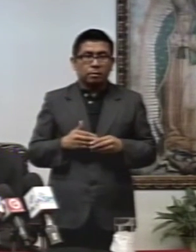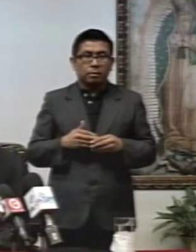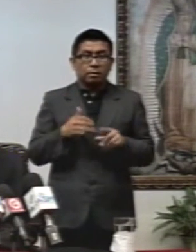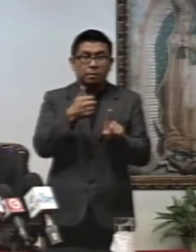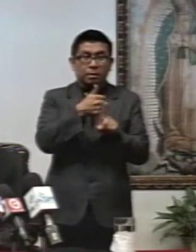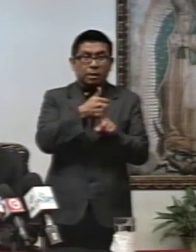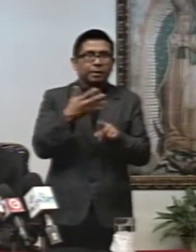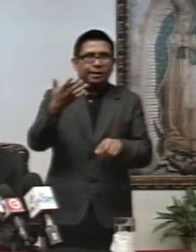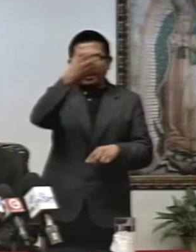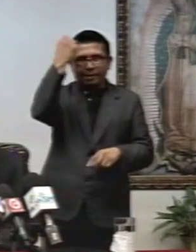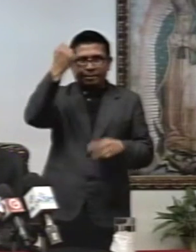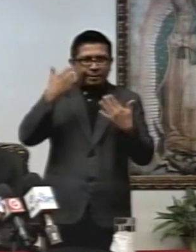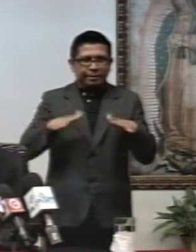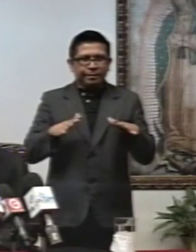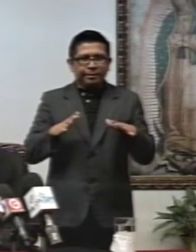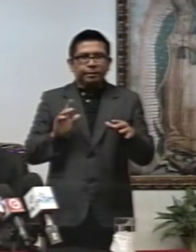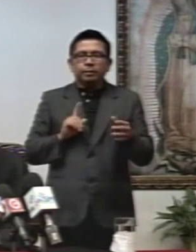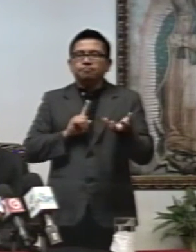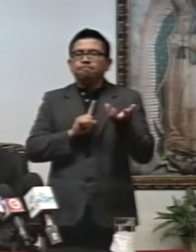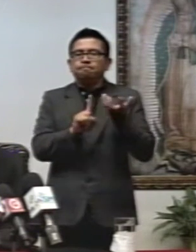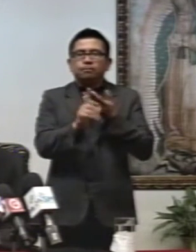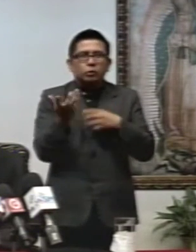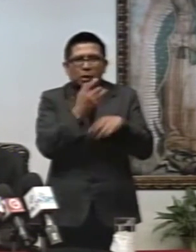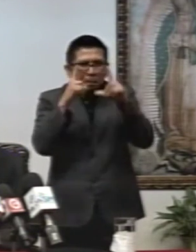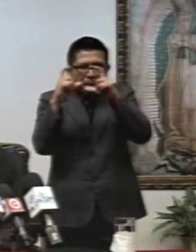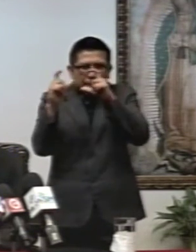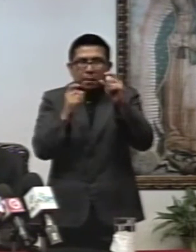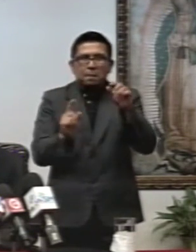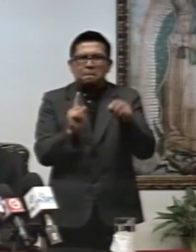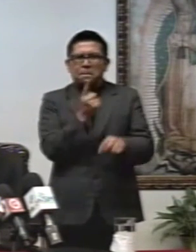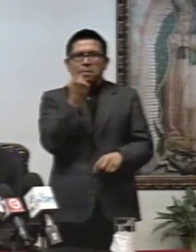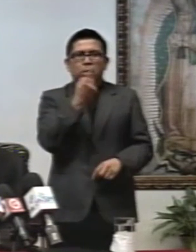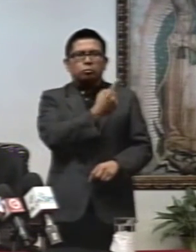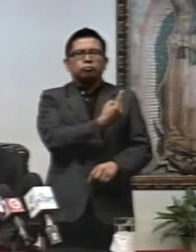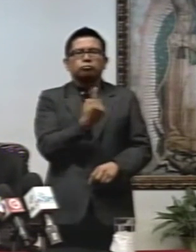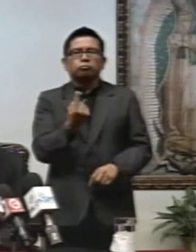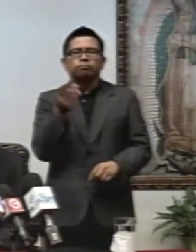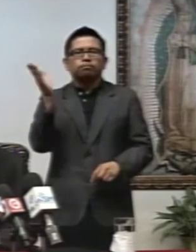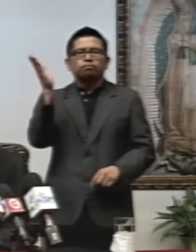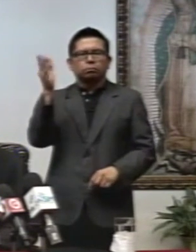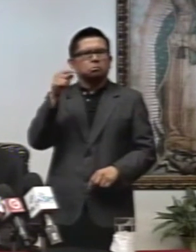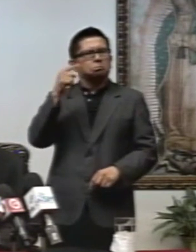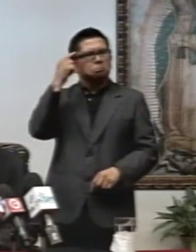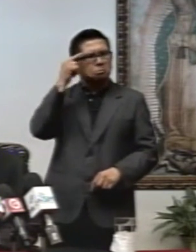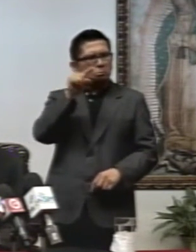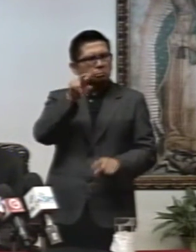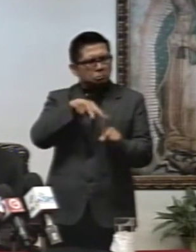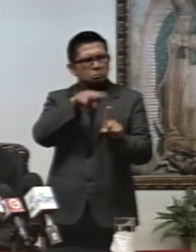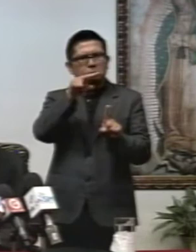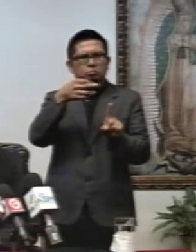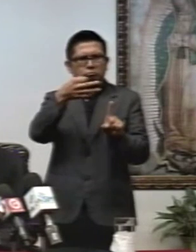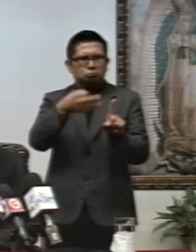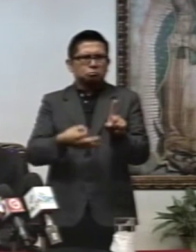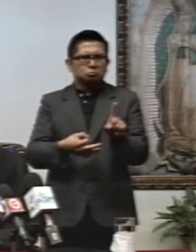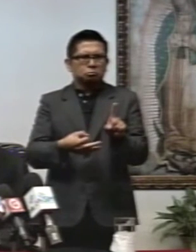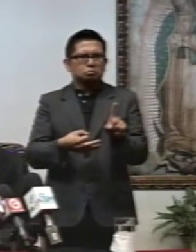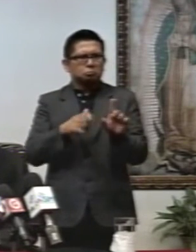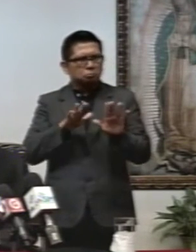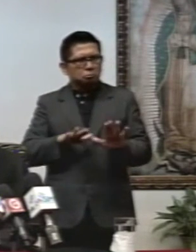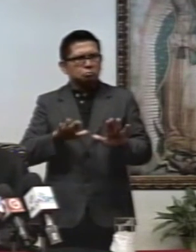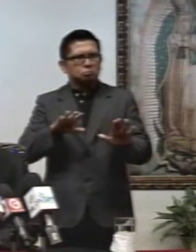de victoria, diríamos, cuando se conoció el resultado, nos pareció muy moderado, en otro